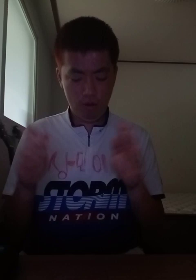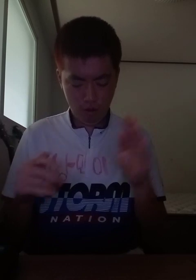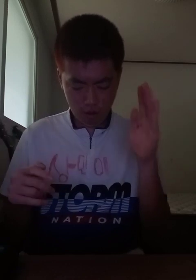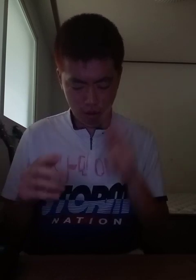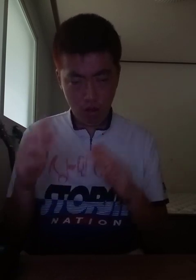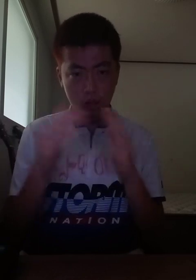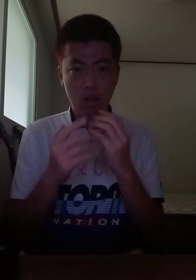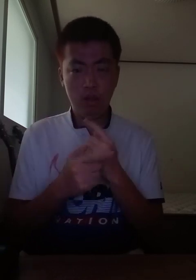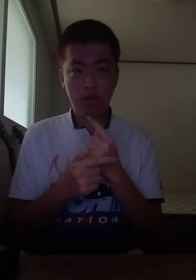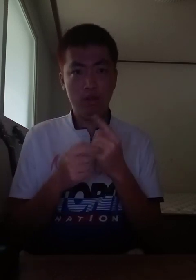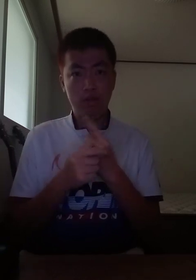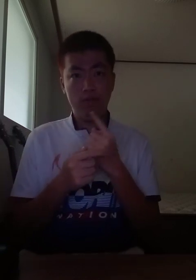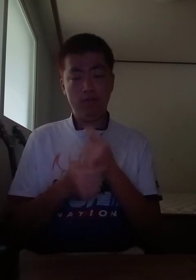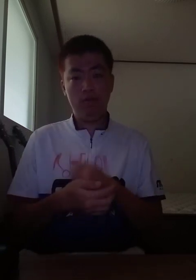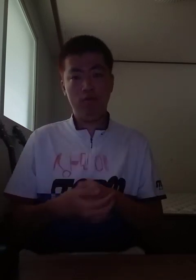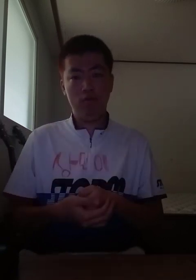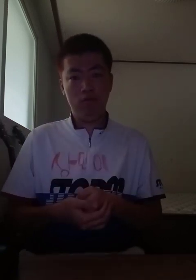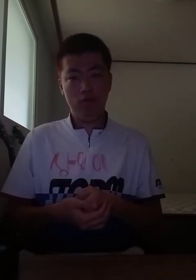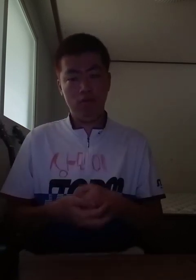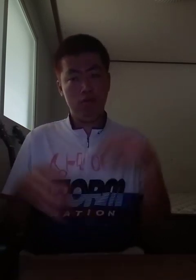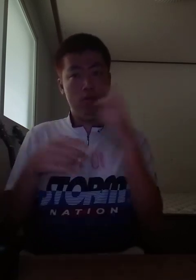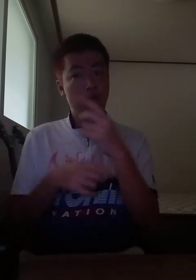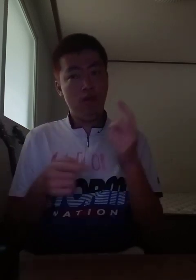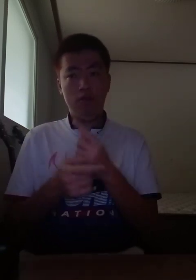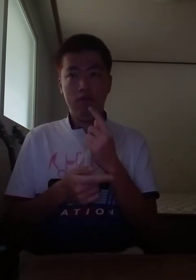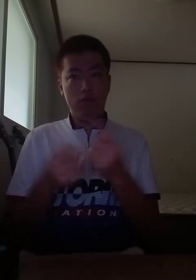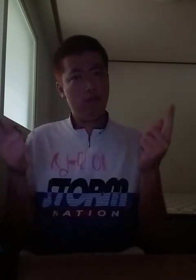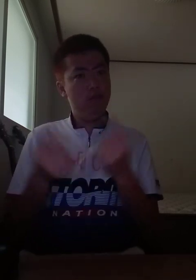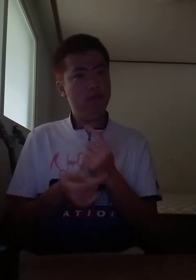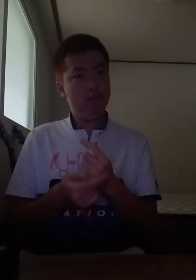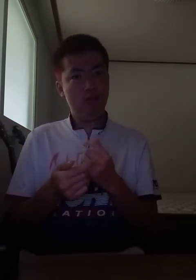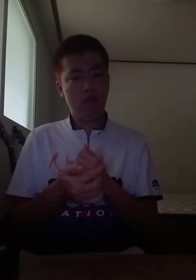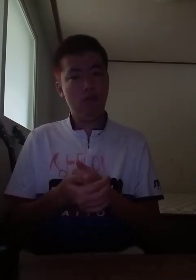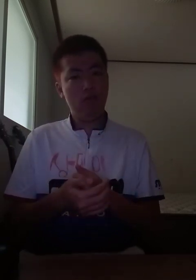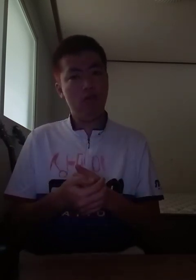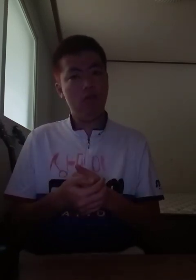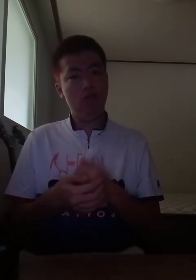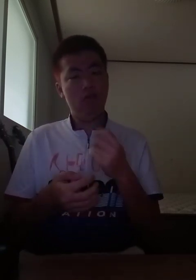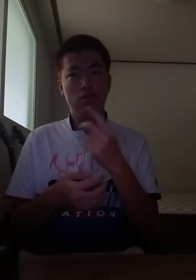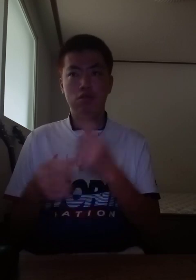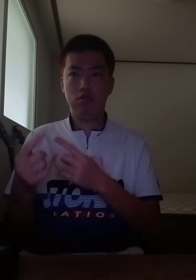상수도 수공사에 대한 공사비는 감면 조항이 없어요.